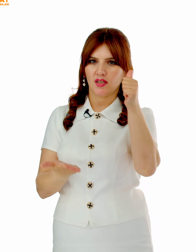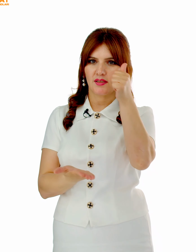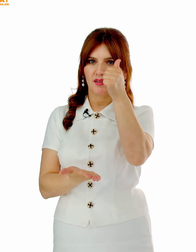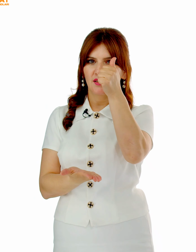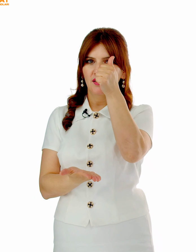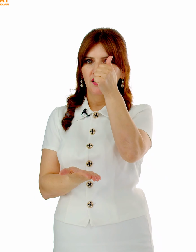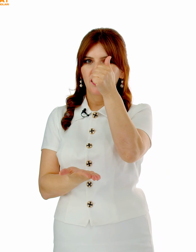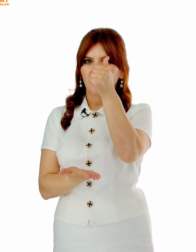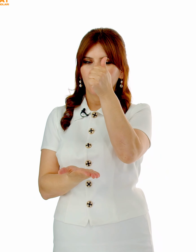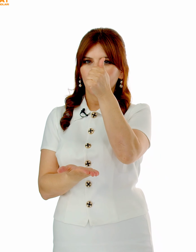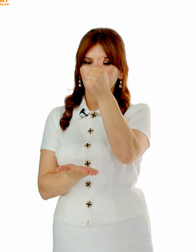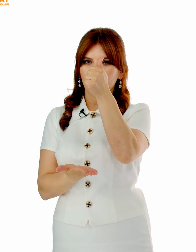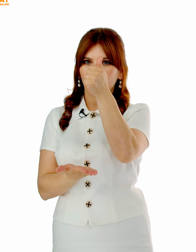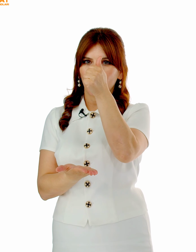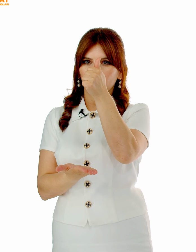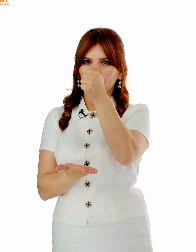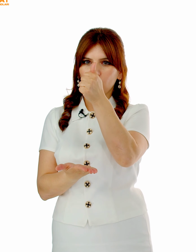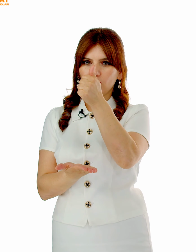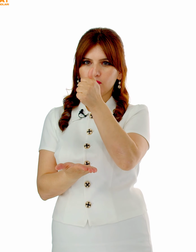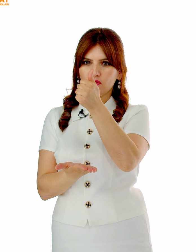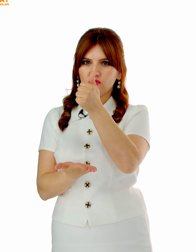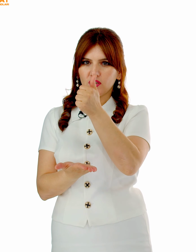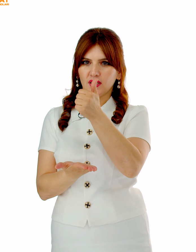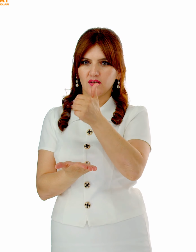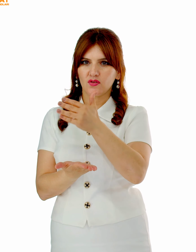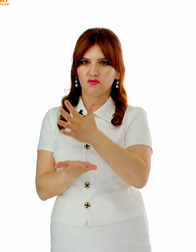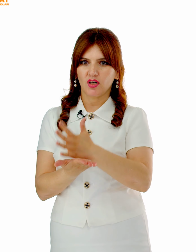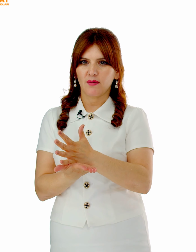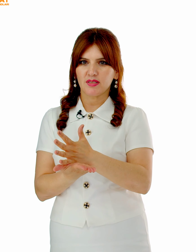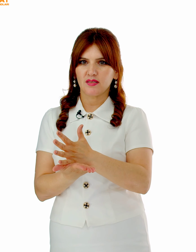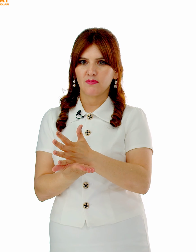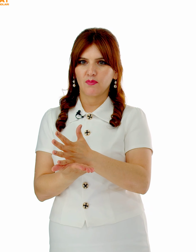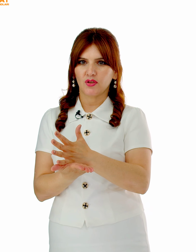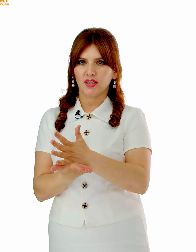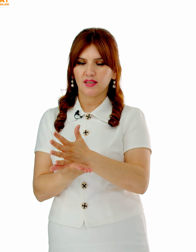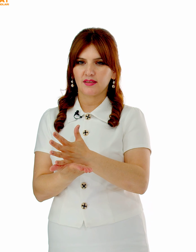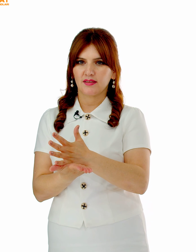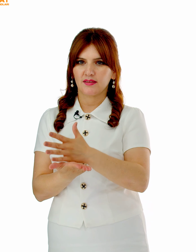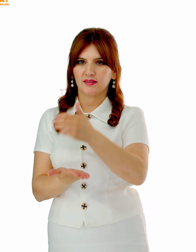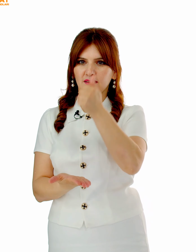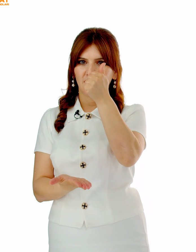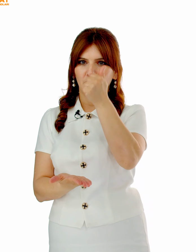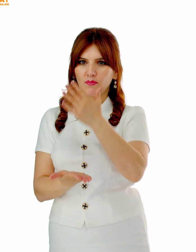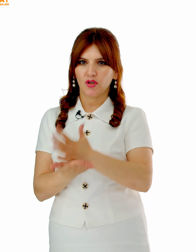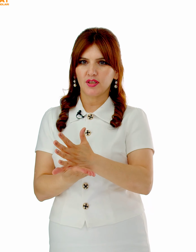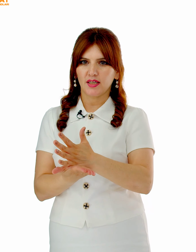holatida, chap qo'lga o'ng qo'limiz tushayotganda ochib yoramiz. Poytaxt. Poytaxt.